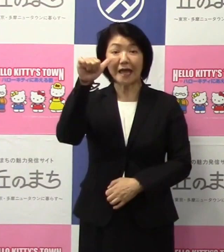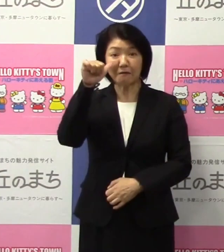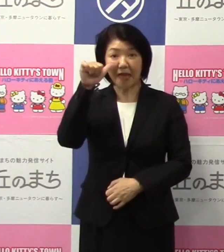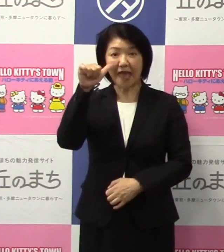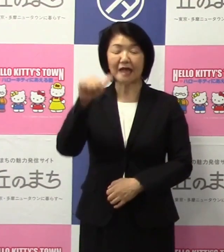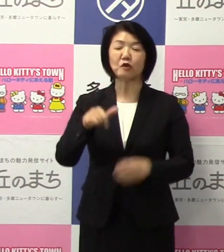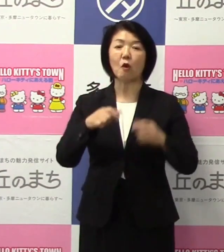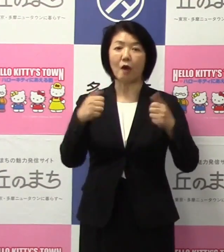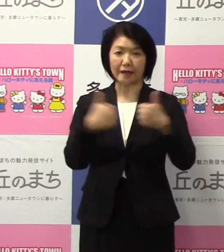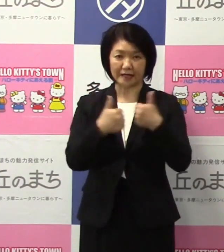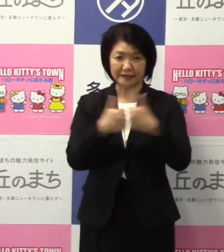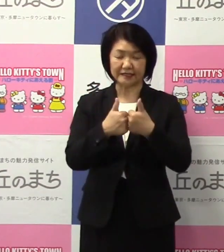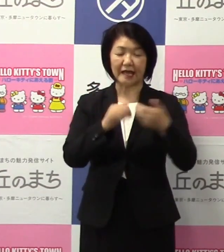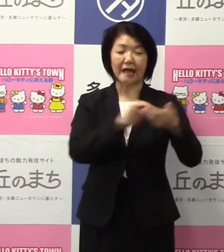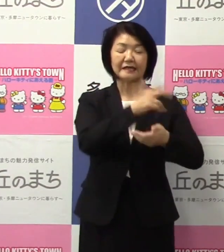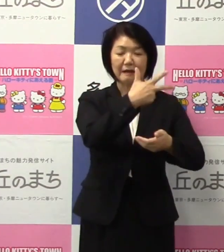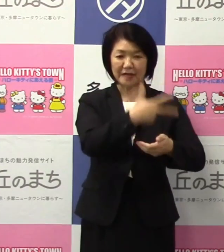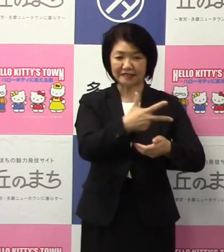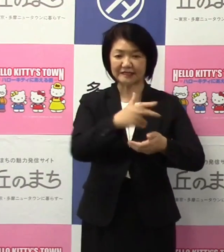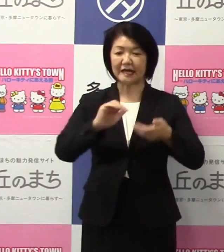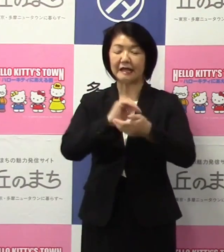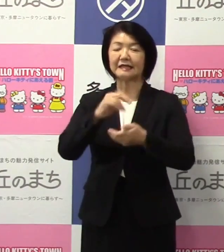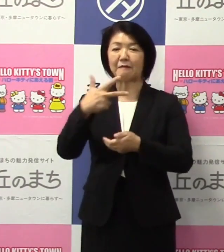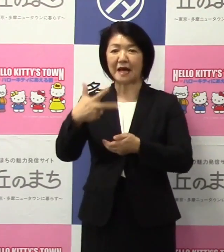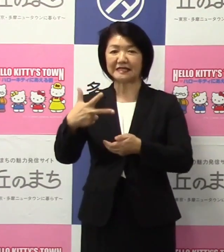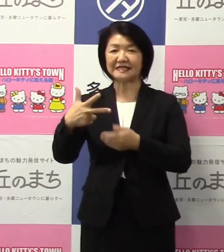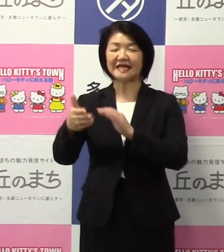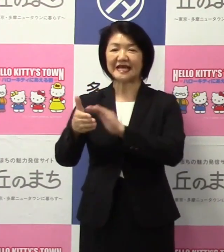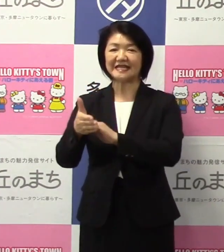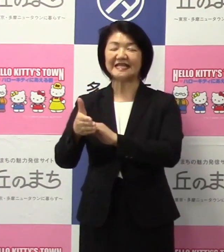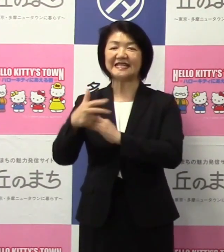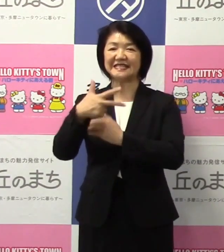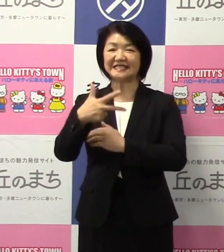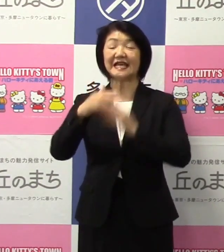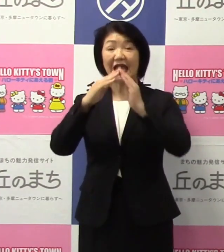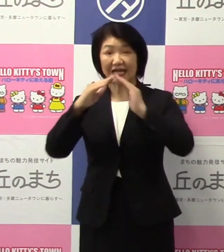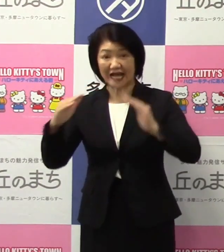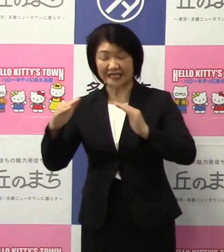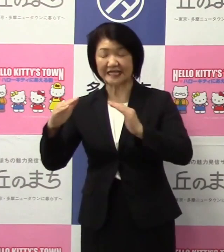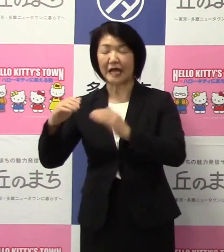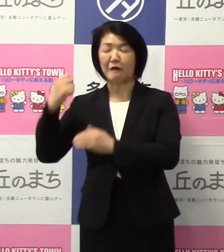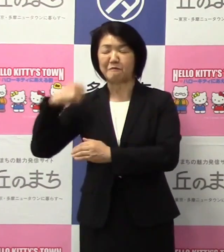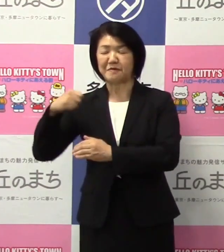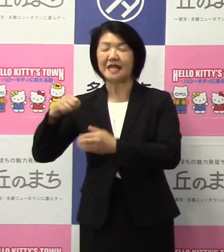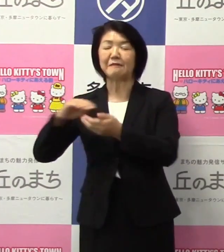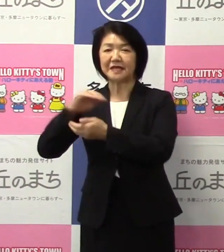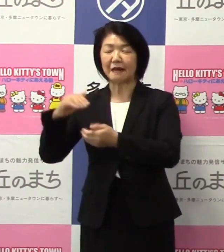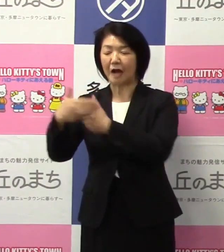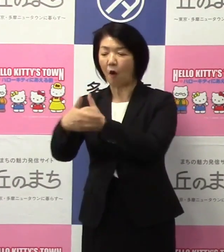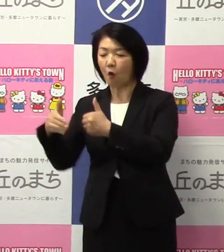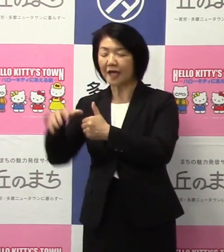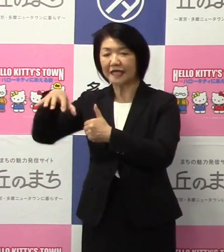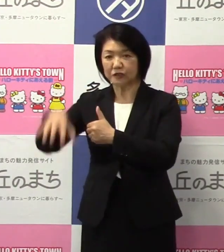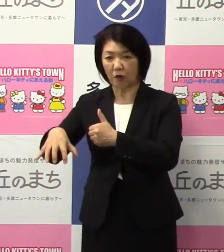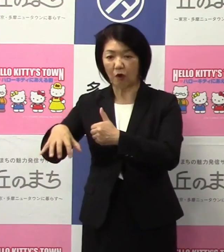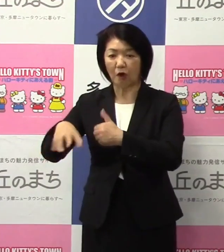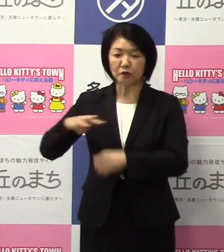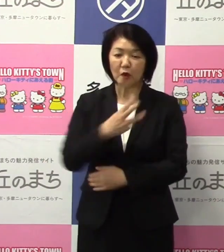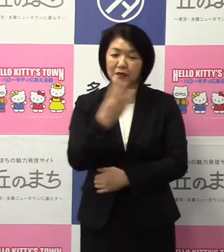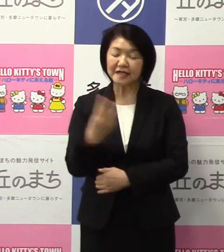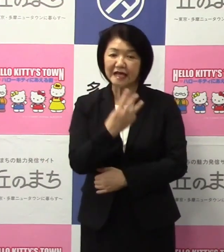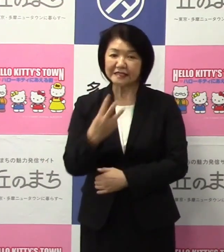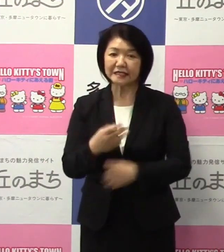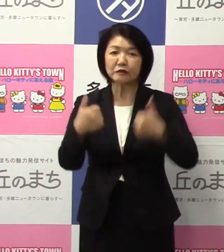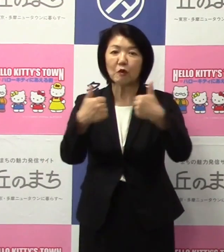多摩市医師会南多摩保健所による新型コロナウイルス感染症対策会議を開催しました